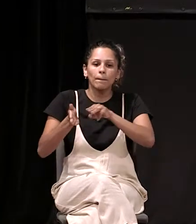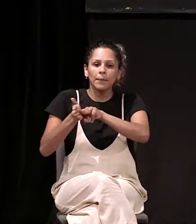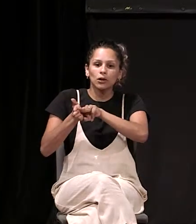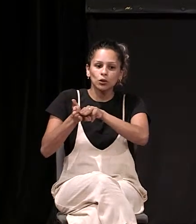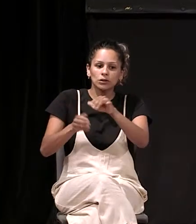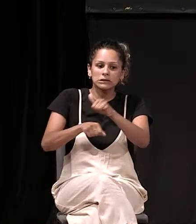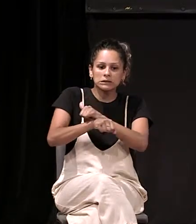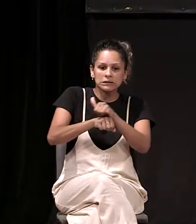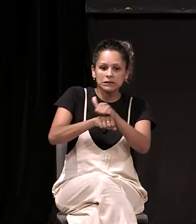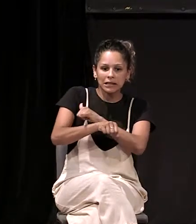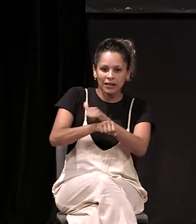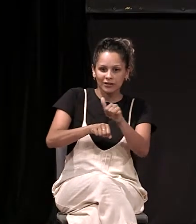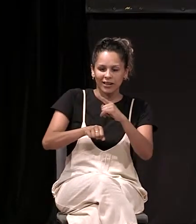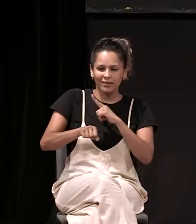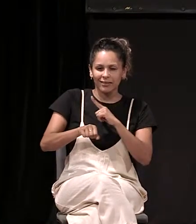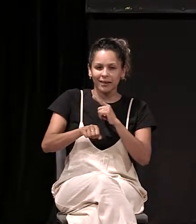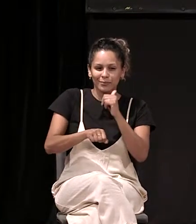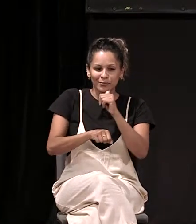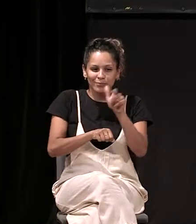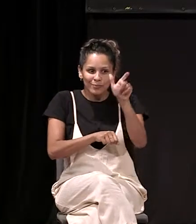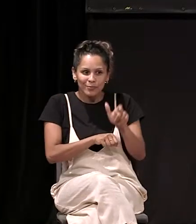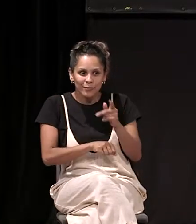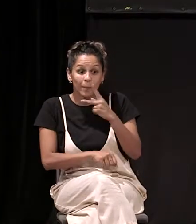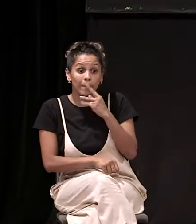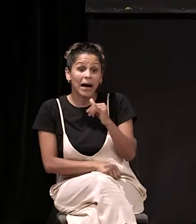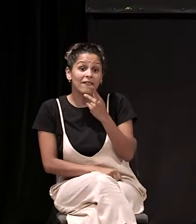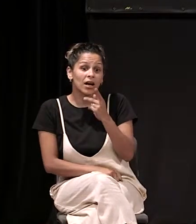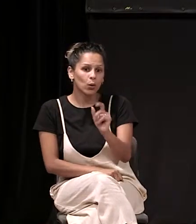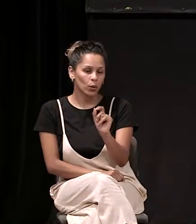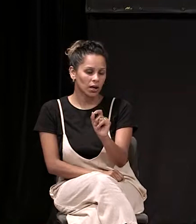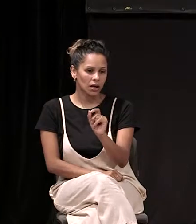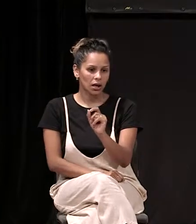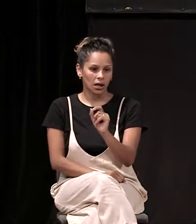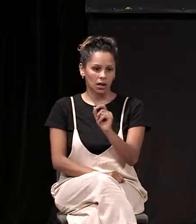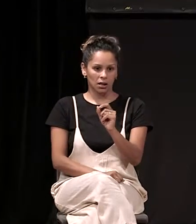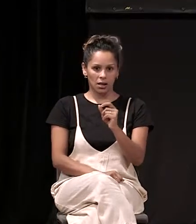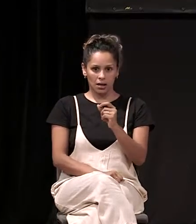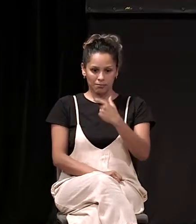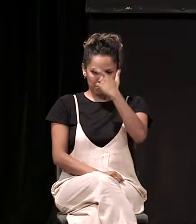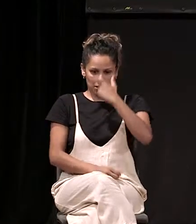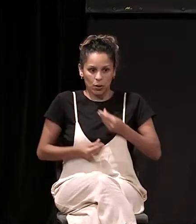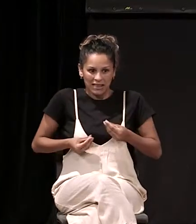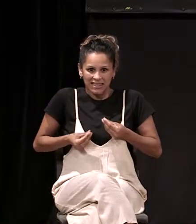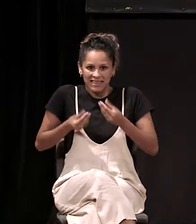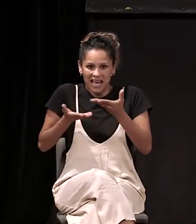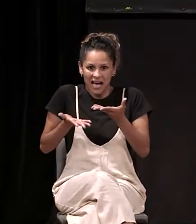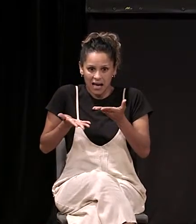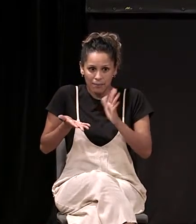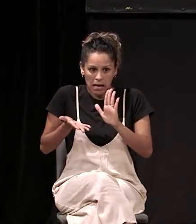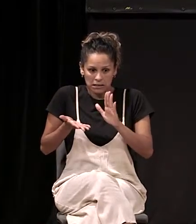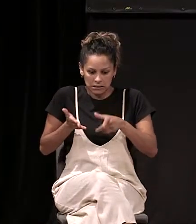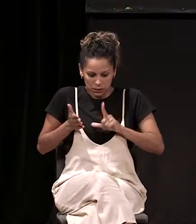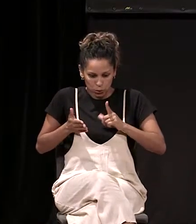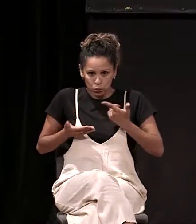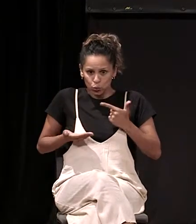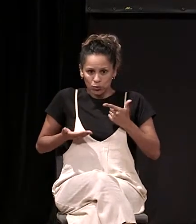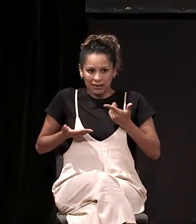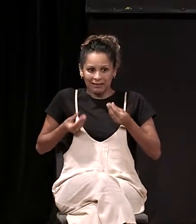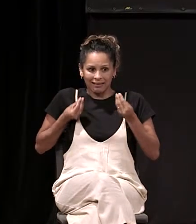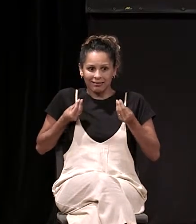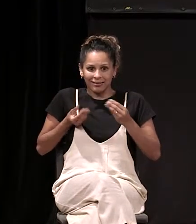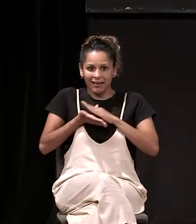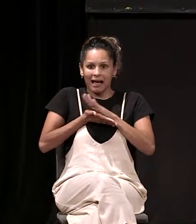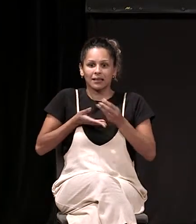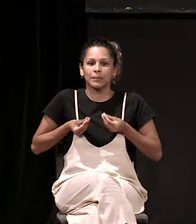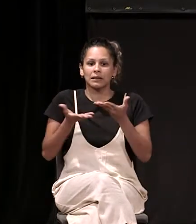ninguém dá o que não tem. Eu acho que esse pai falou tudo. Ou seja, um professor, ou uma professora, um médico, uma enfermeira, que